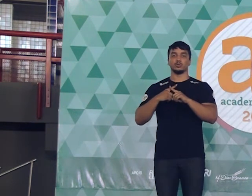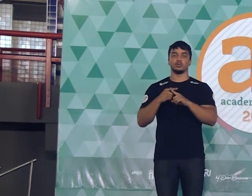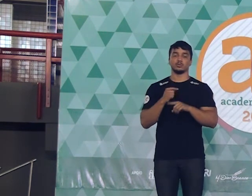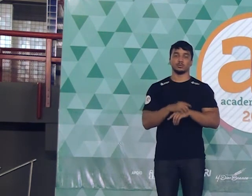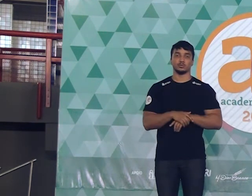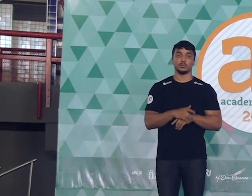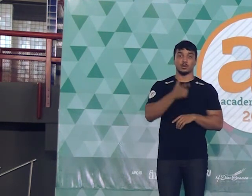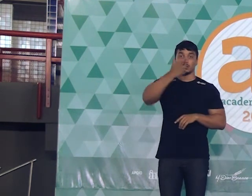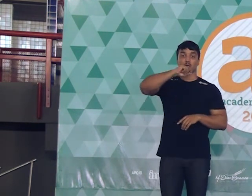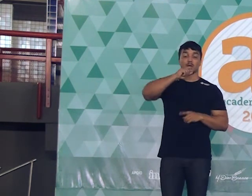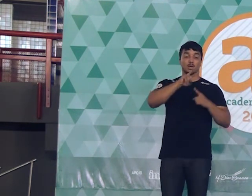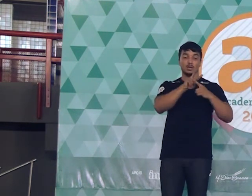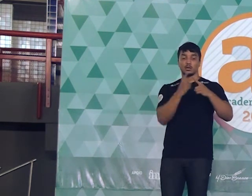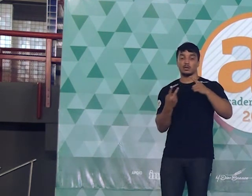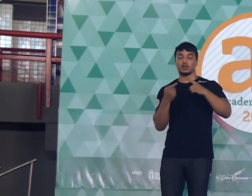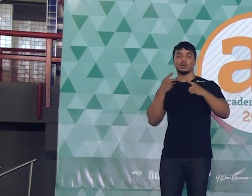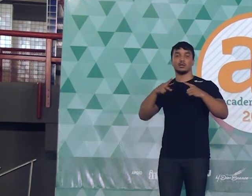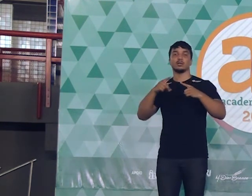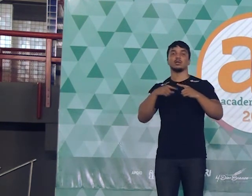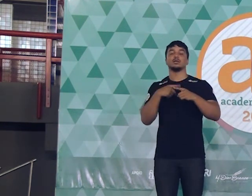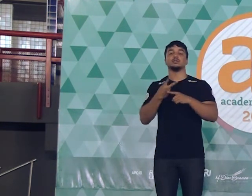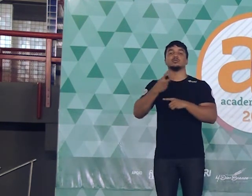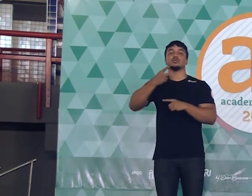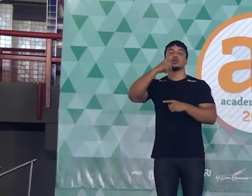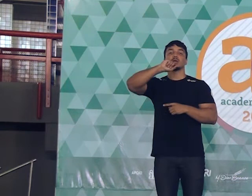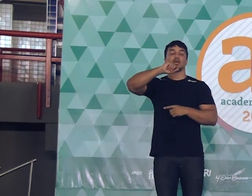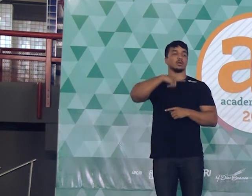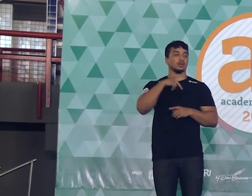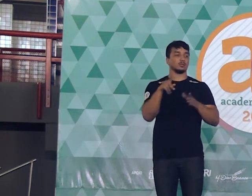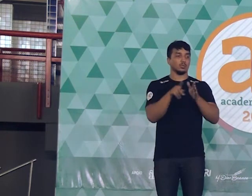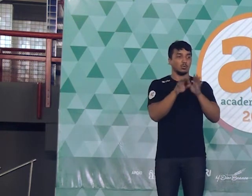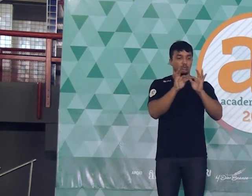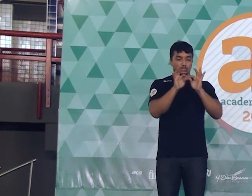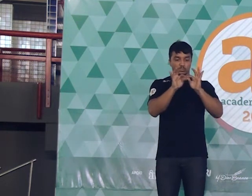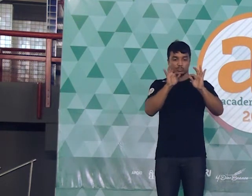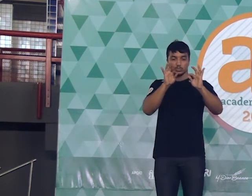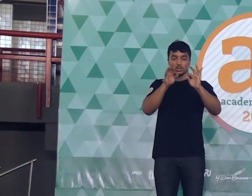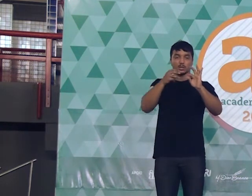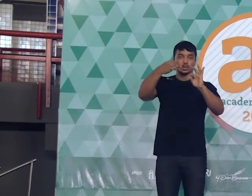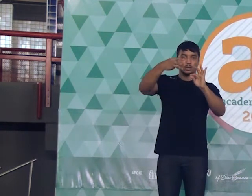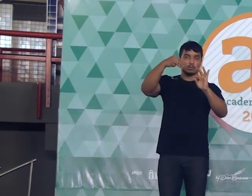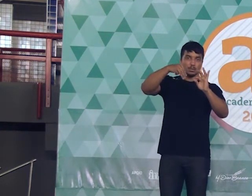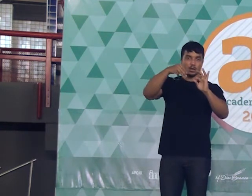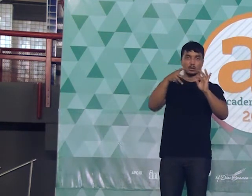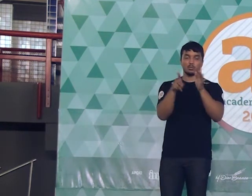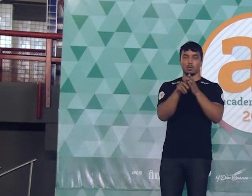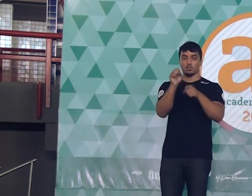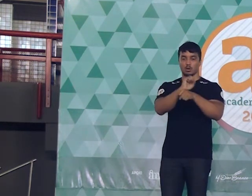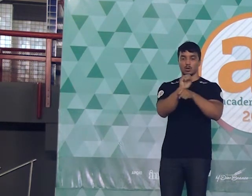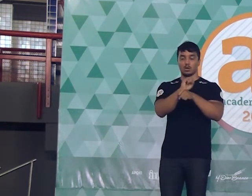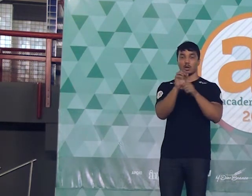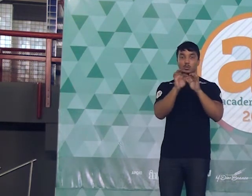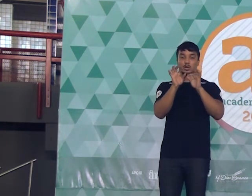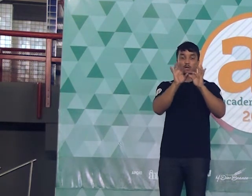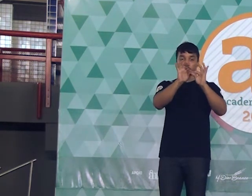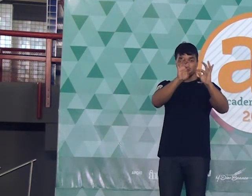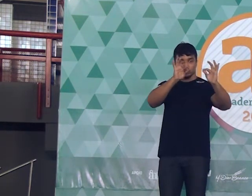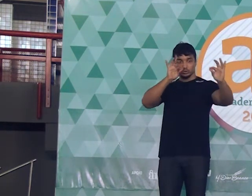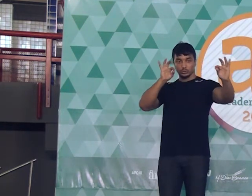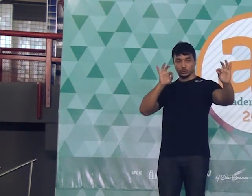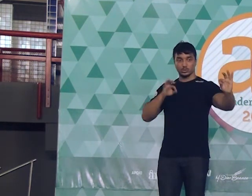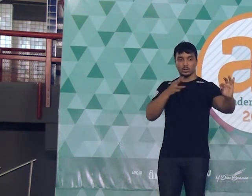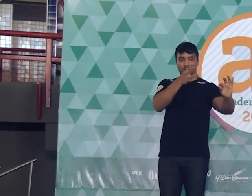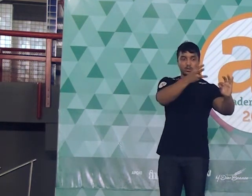Então, quem é o inverso que eu tenho na segunda parte? É o comprimento do carro, 3 metros, pela distância